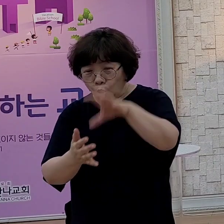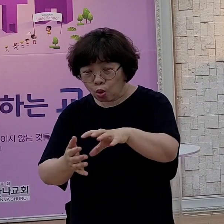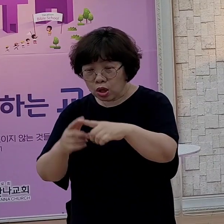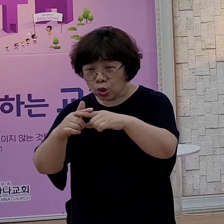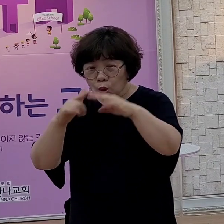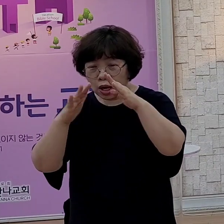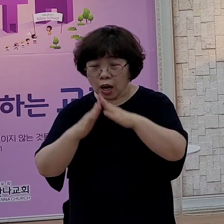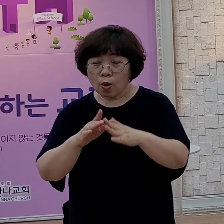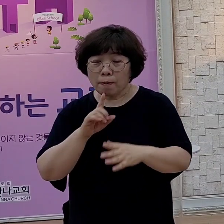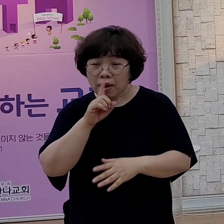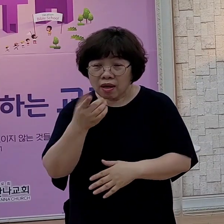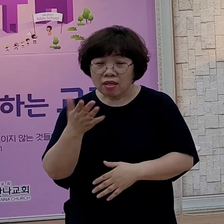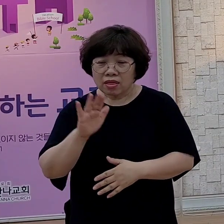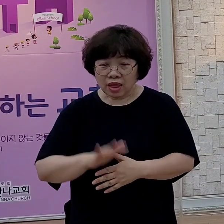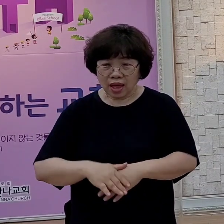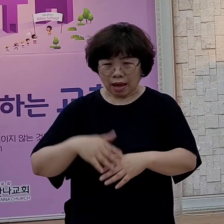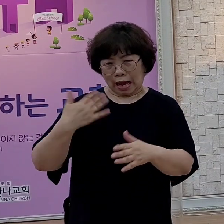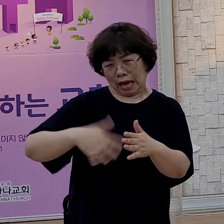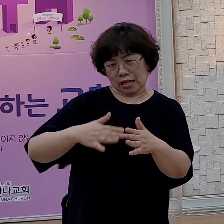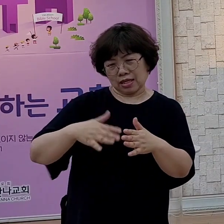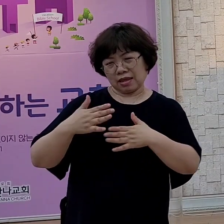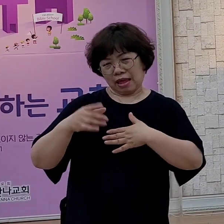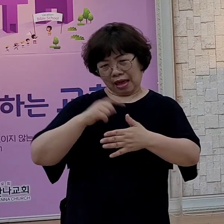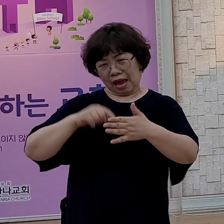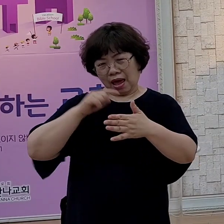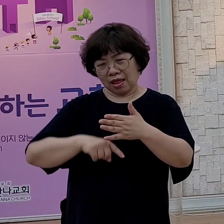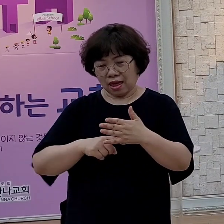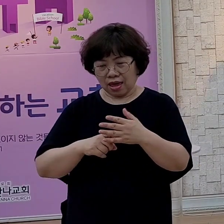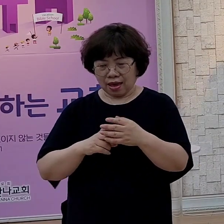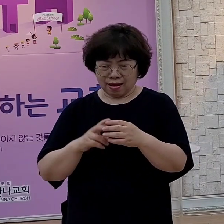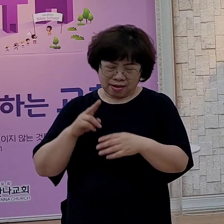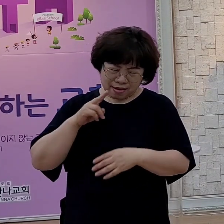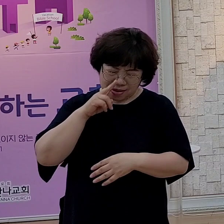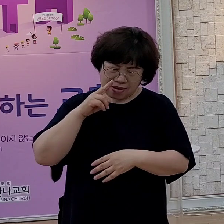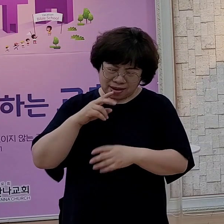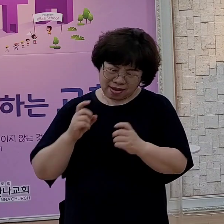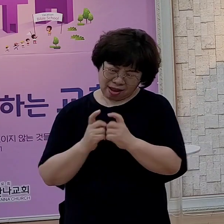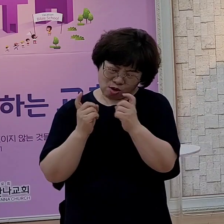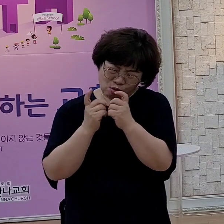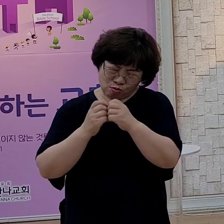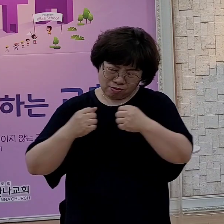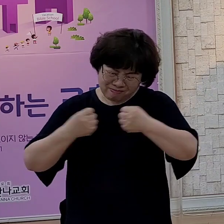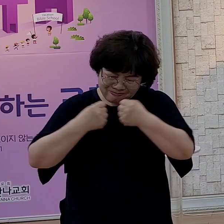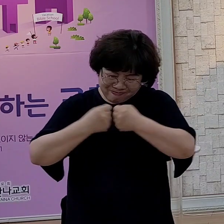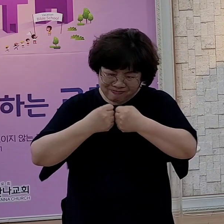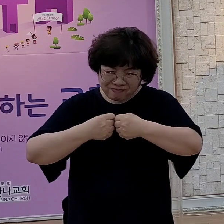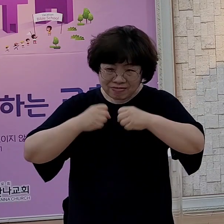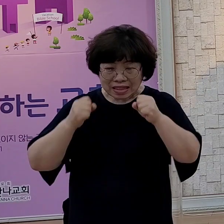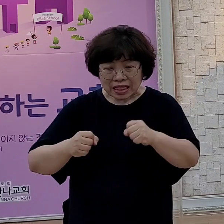이런 시기와 다툼과 싸움이 있다. 그 이유가 뭘까요?